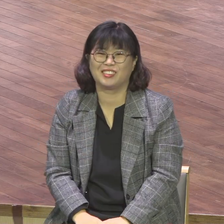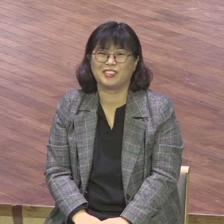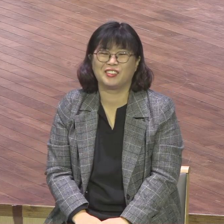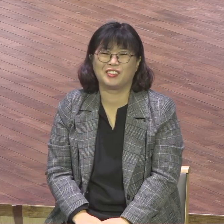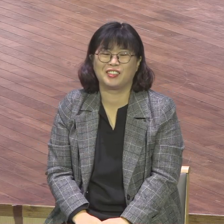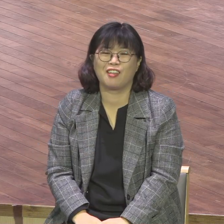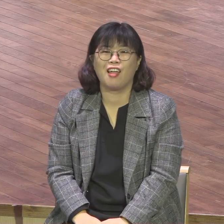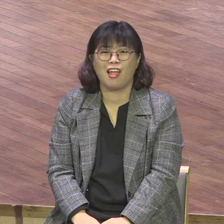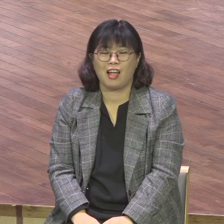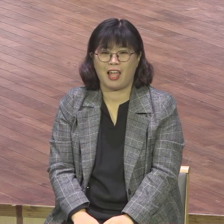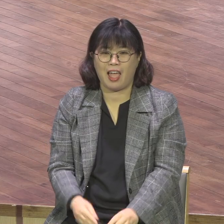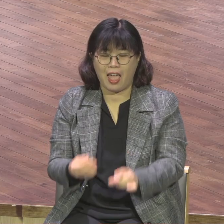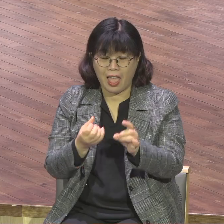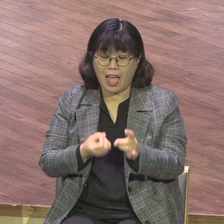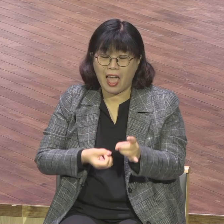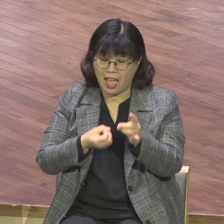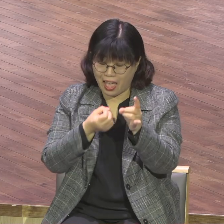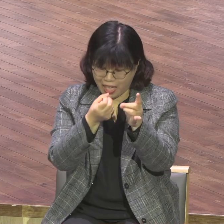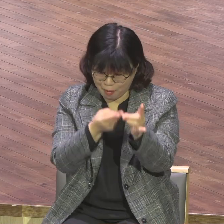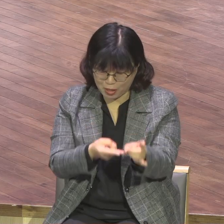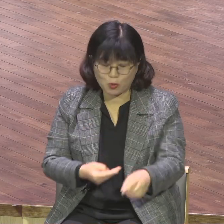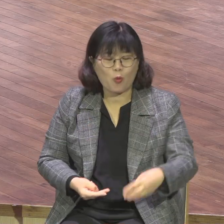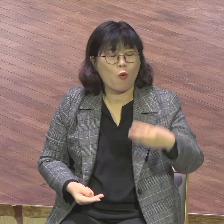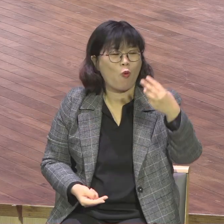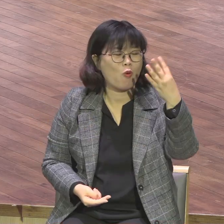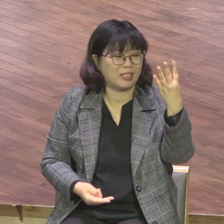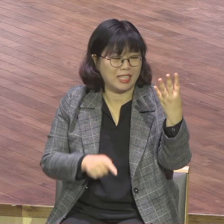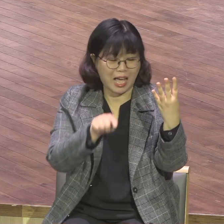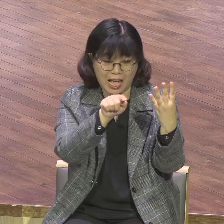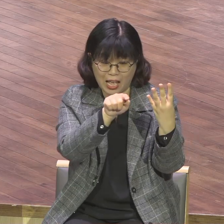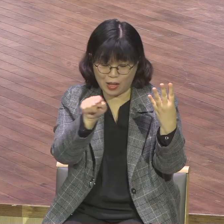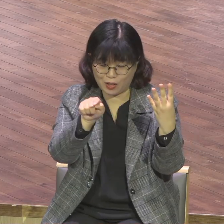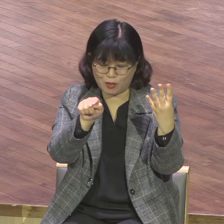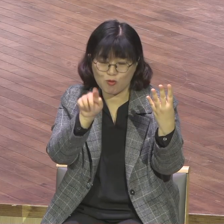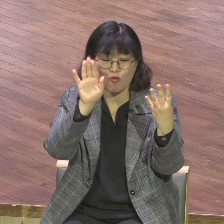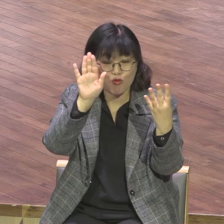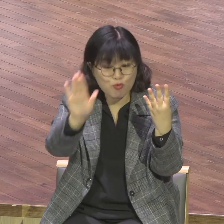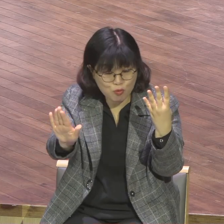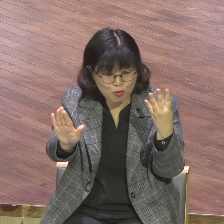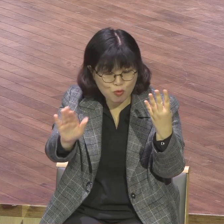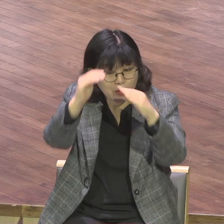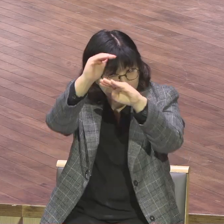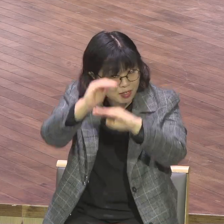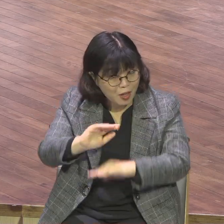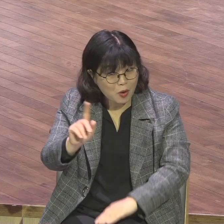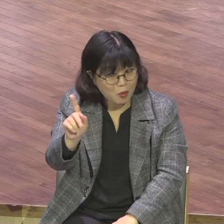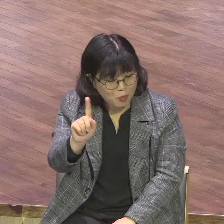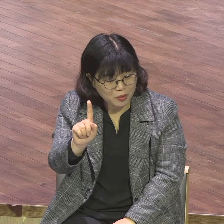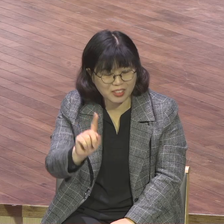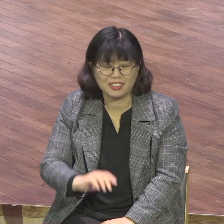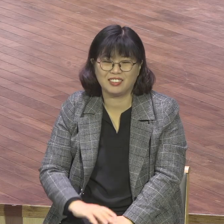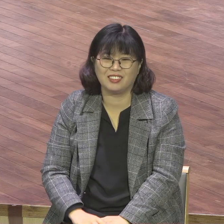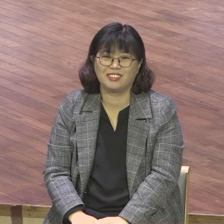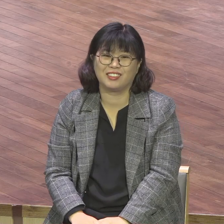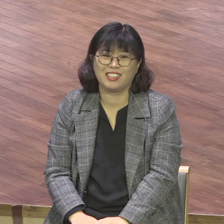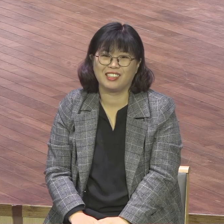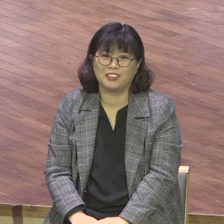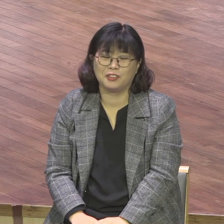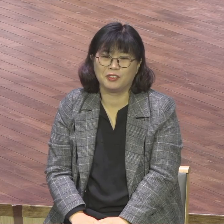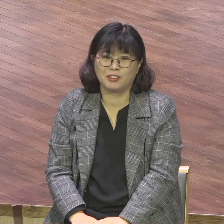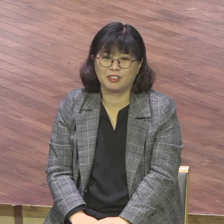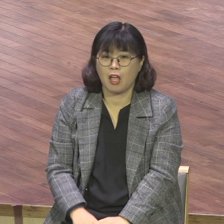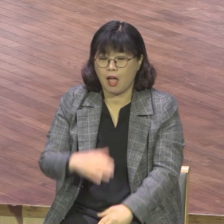에베소 4장부터는 이런 영적 특권을 가진 하나님 자녀가 그러면 삶 속에서 이